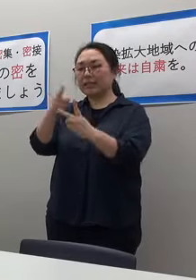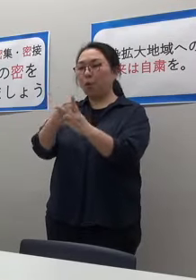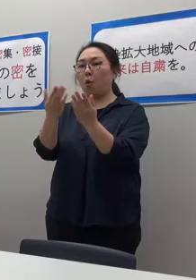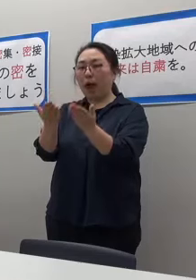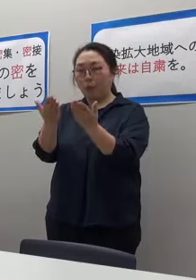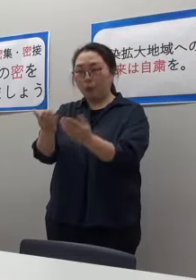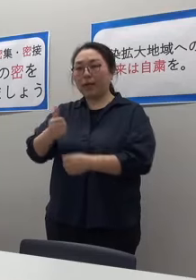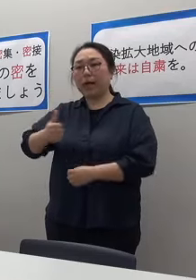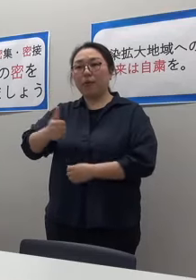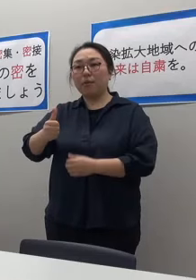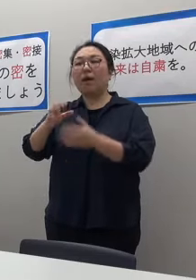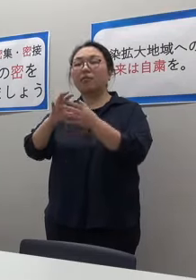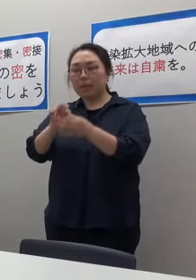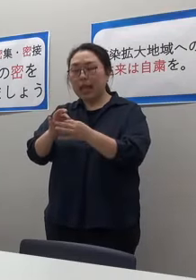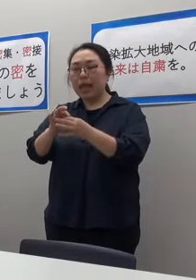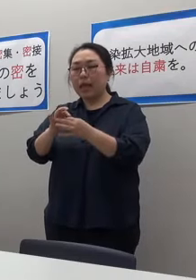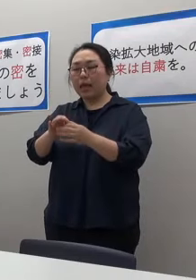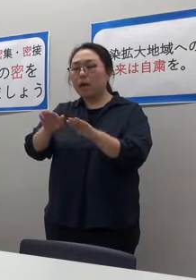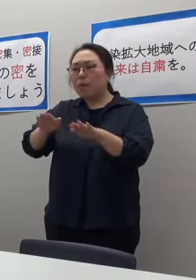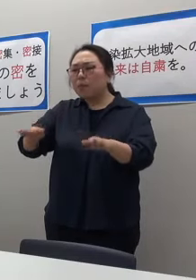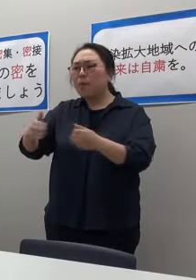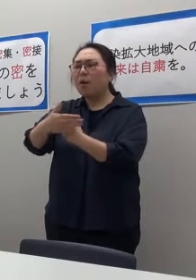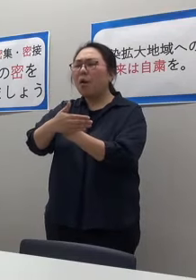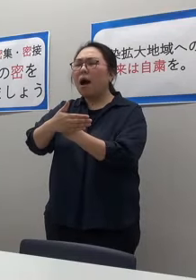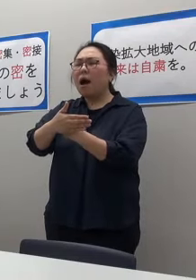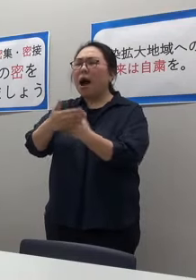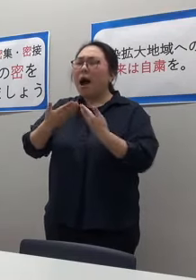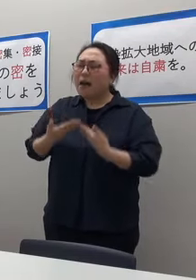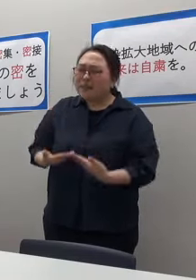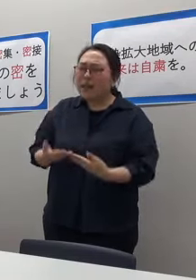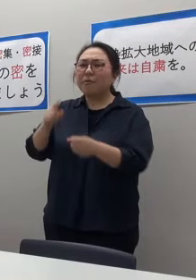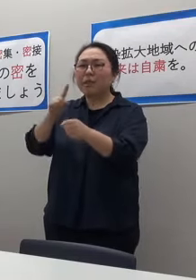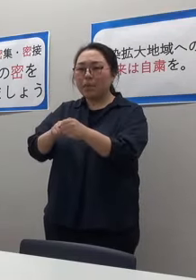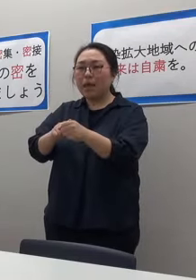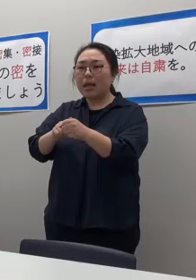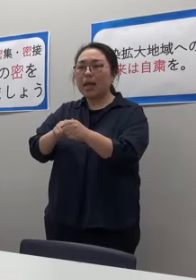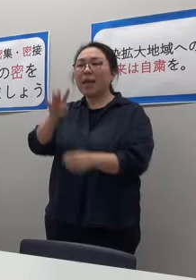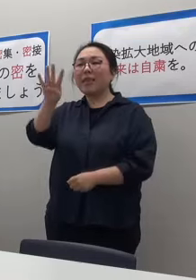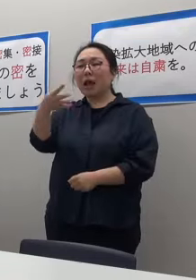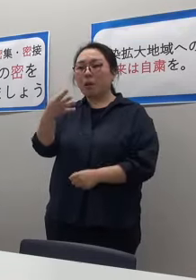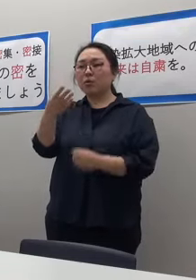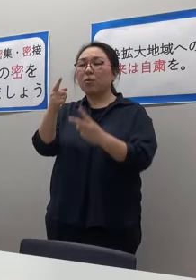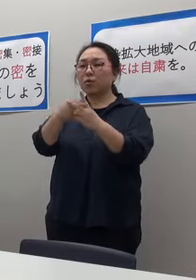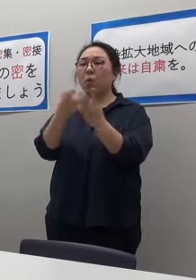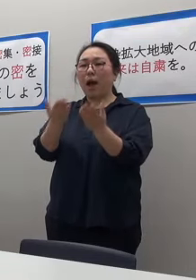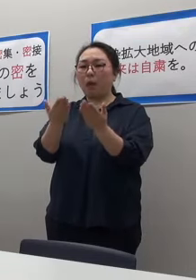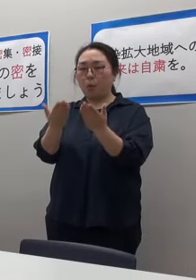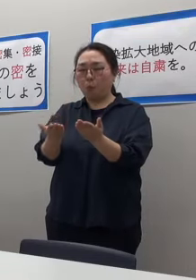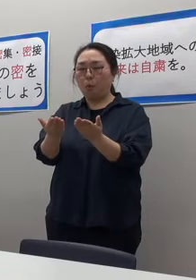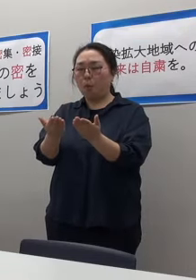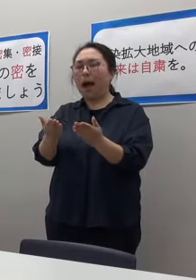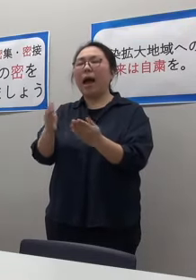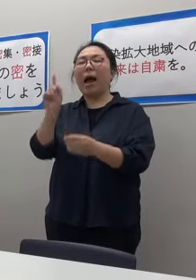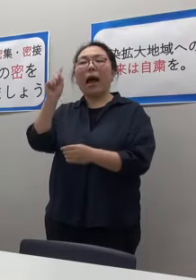の安全安心を確保する観点から勿来第一小学校を明日から休校といたします。